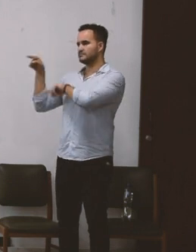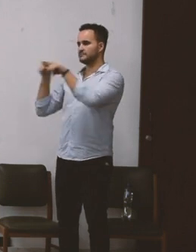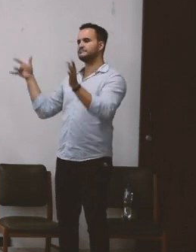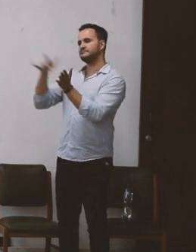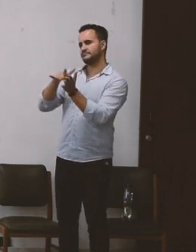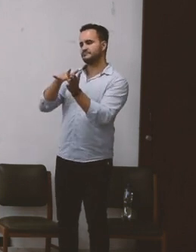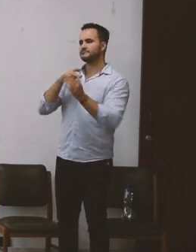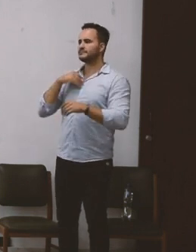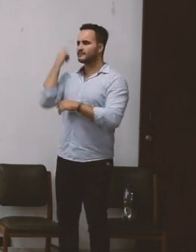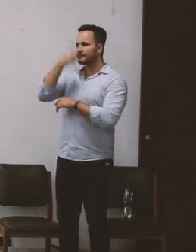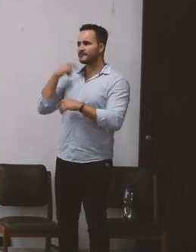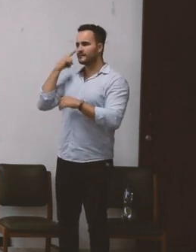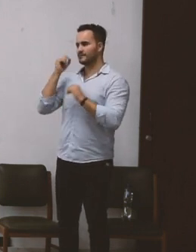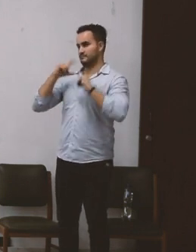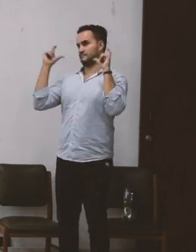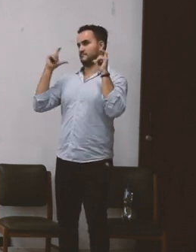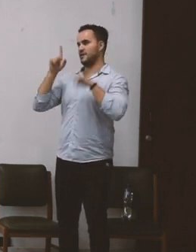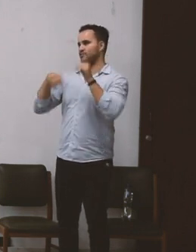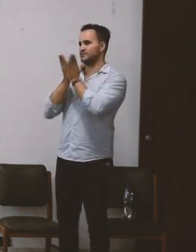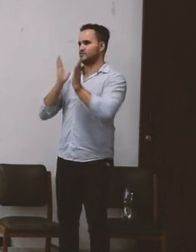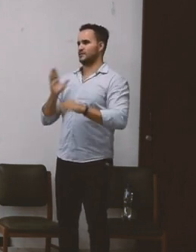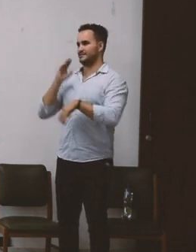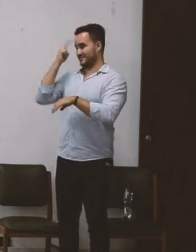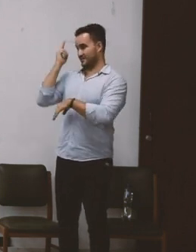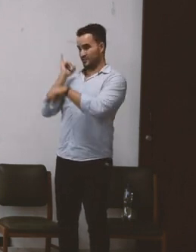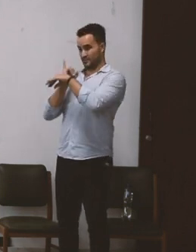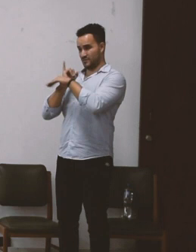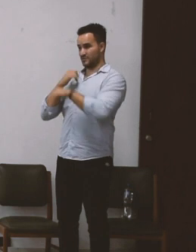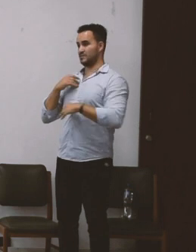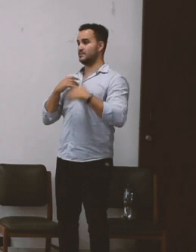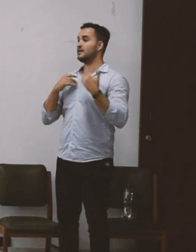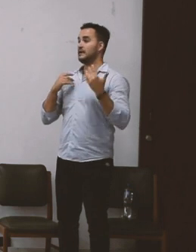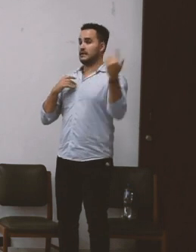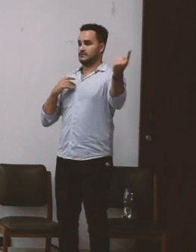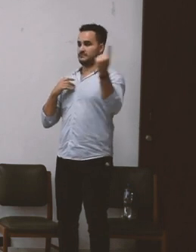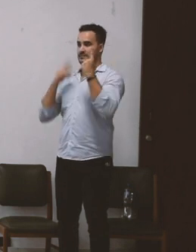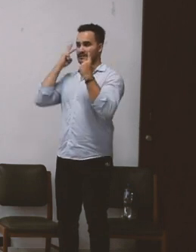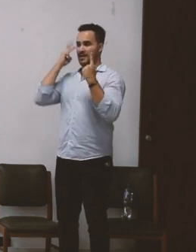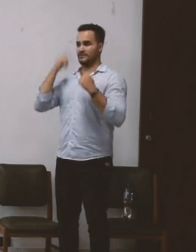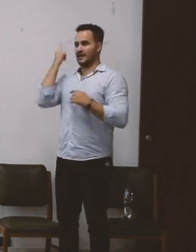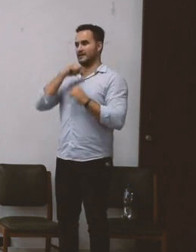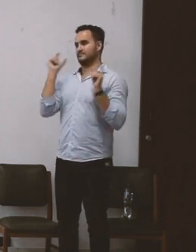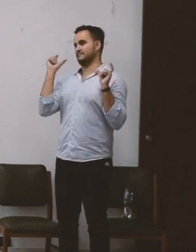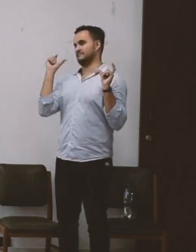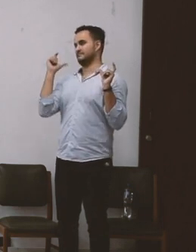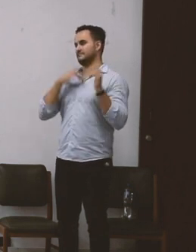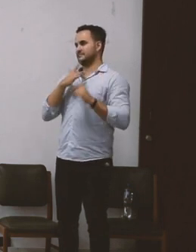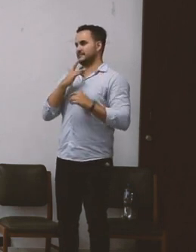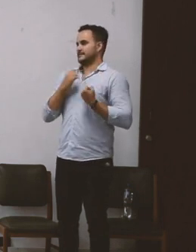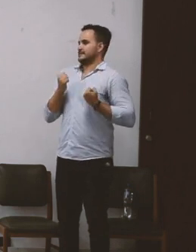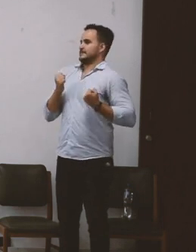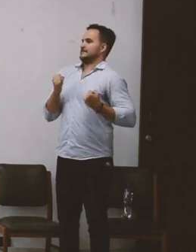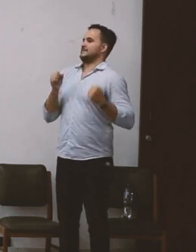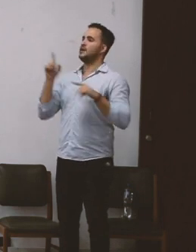Eran comunes las caras de desconcierto de muchos estudiantes del colegio católico cuando se les acercaba algún chico con Down. Hay quienes se esforzaban